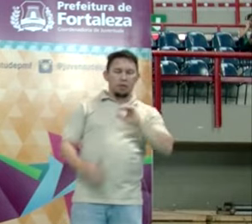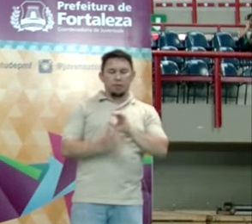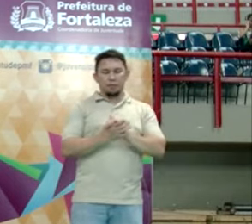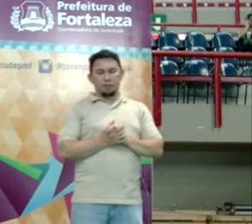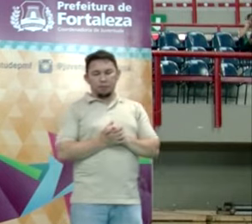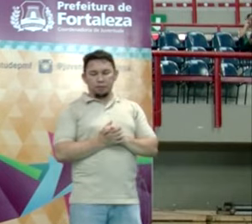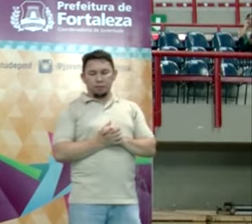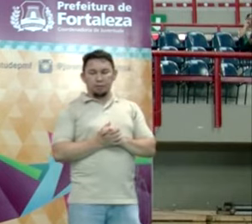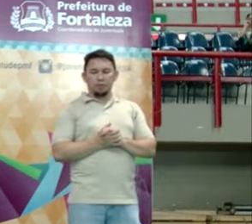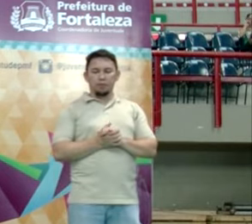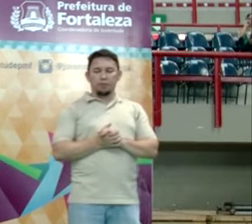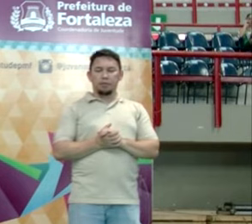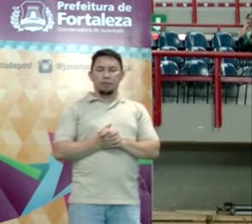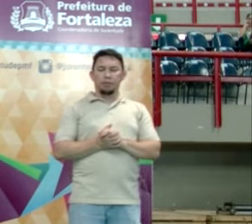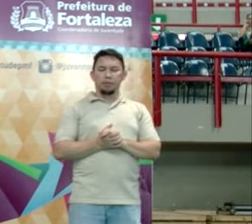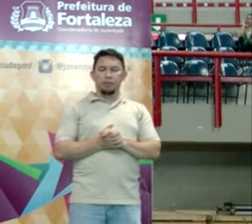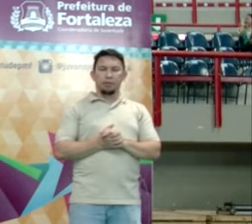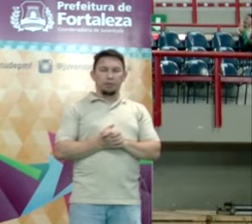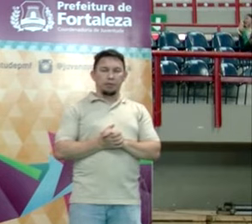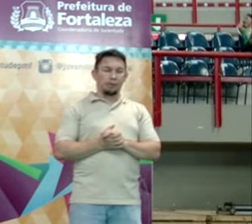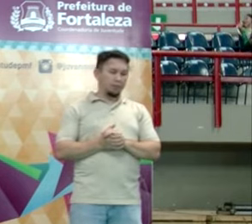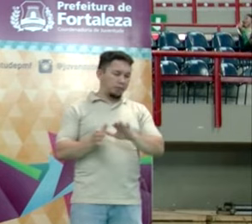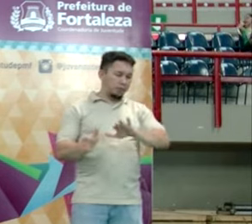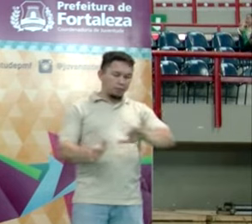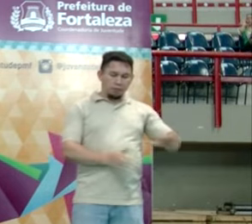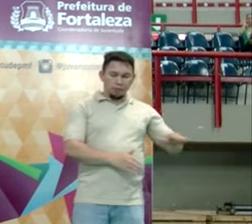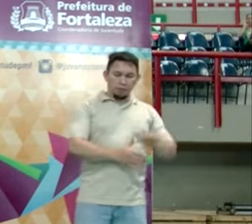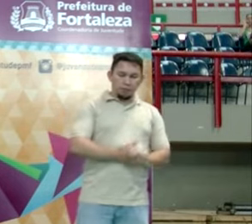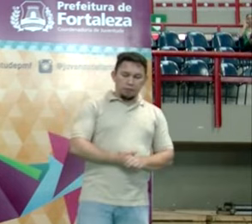Beleza? Qual é a próxima?